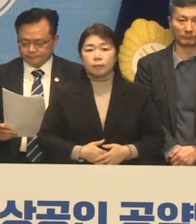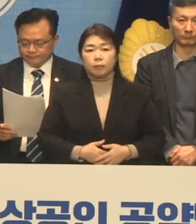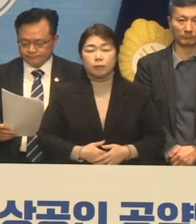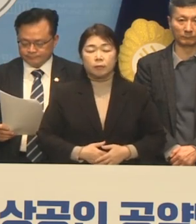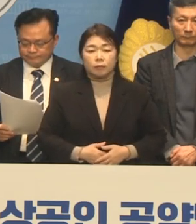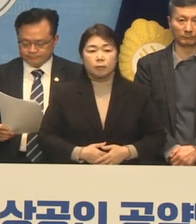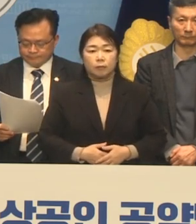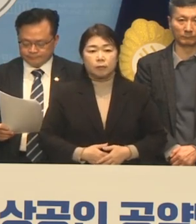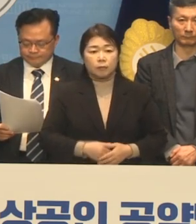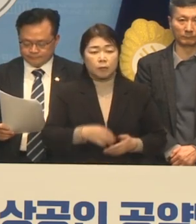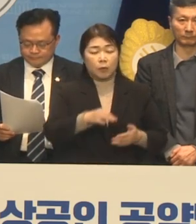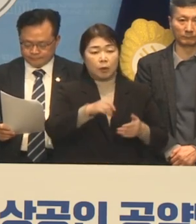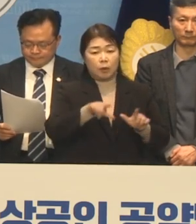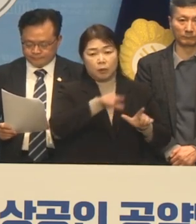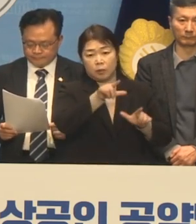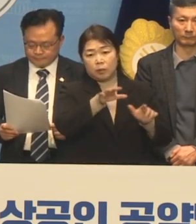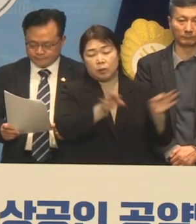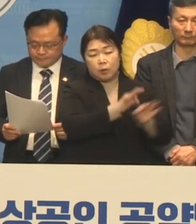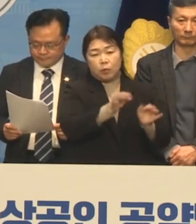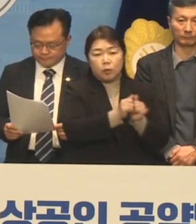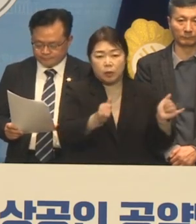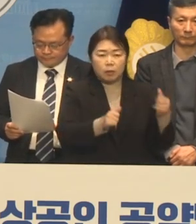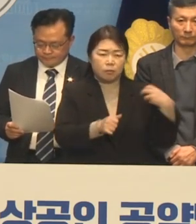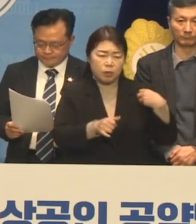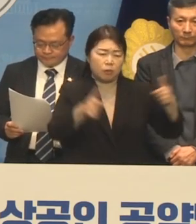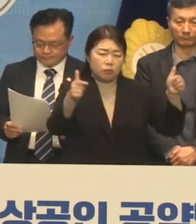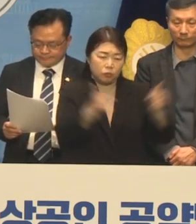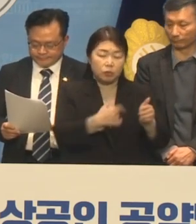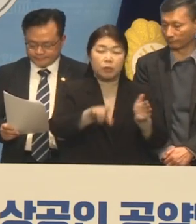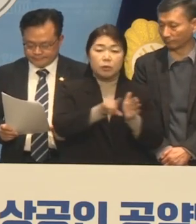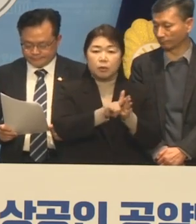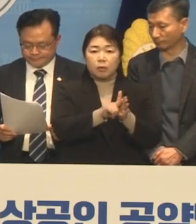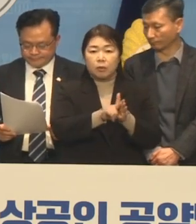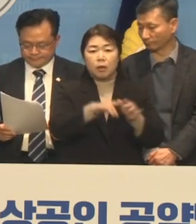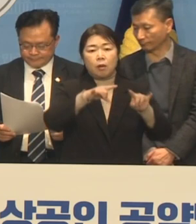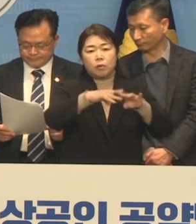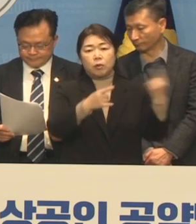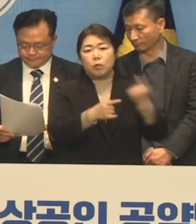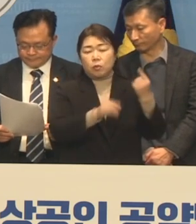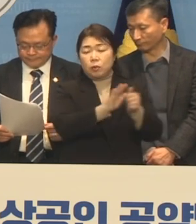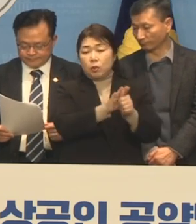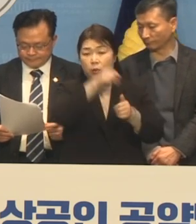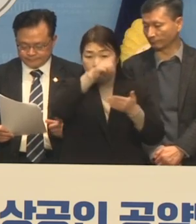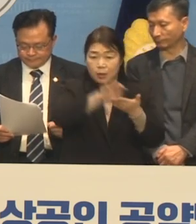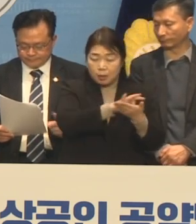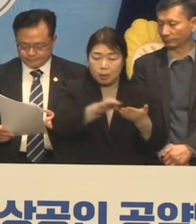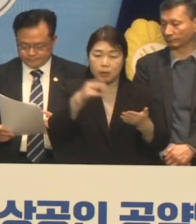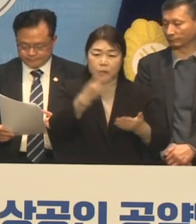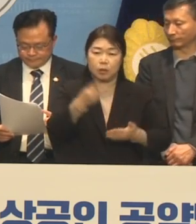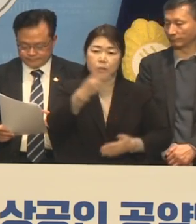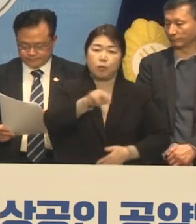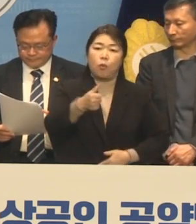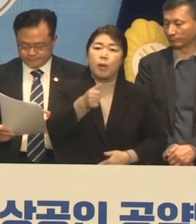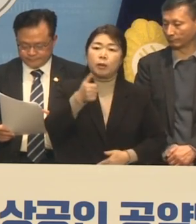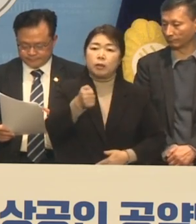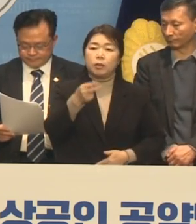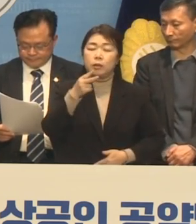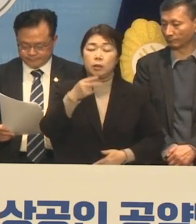소상공인 비용 부담을 완화하기 위해서 소상공인 전기요금 지원 예산 2,520억